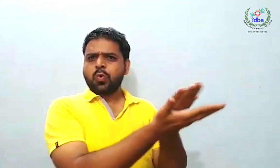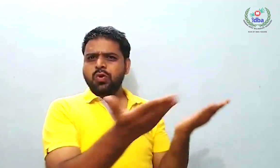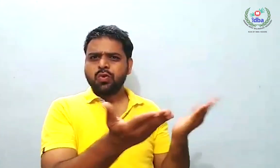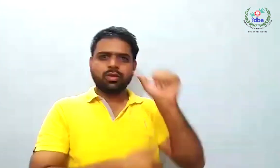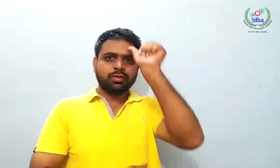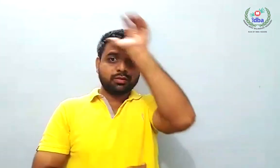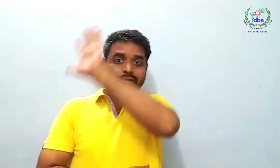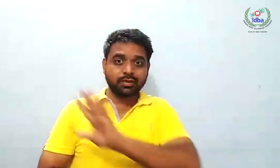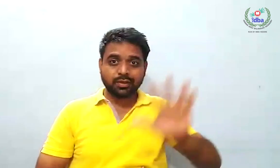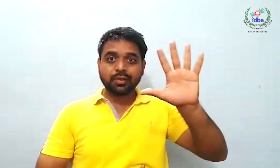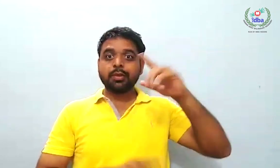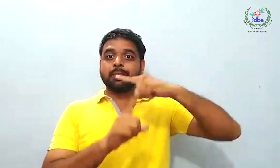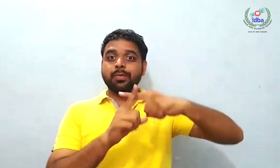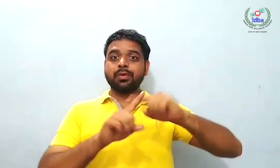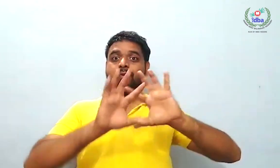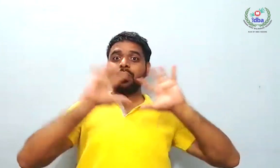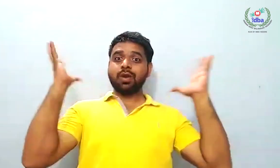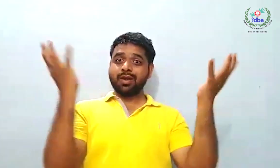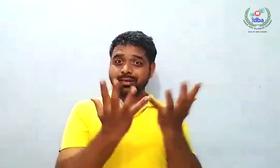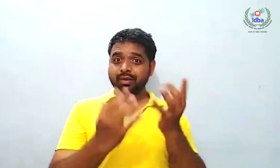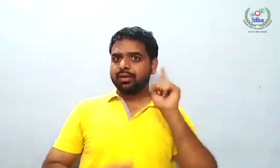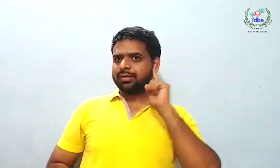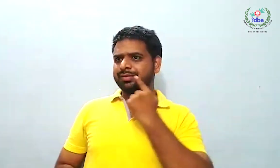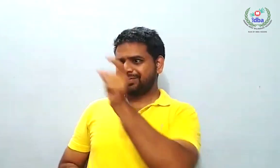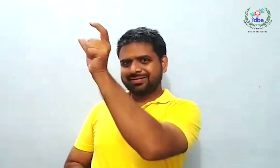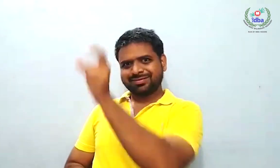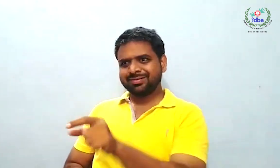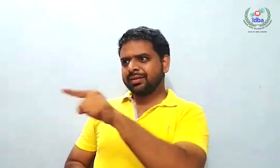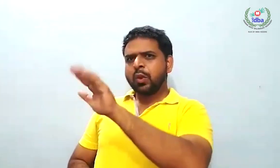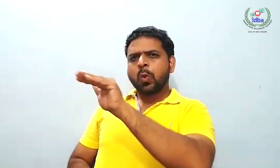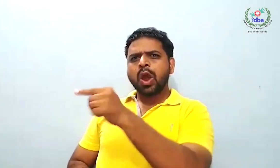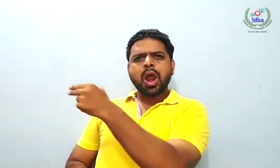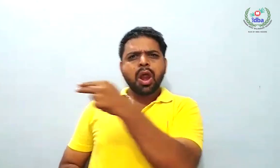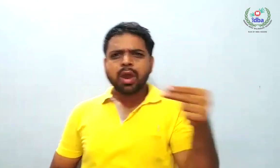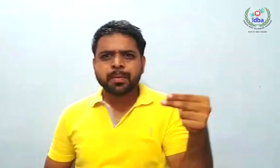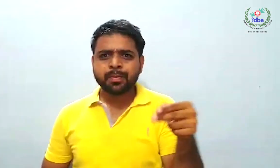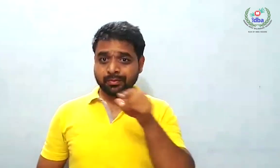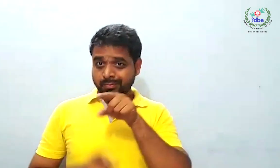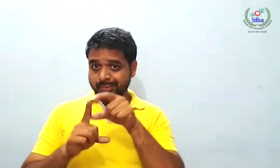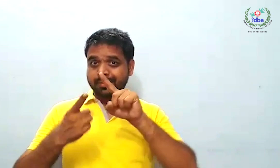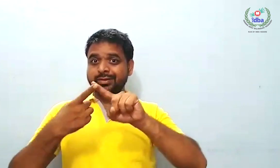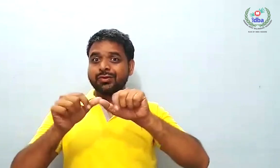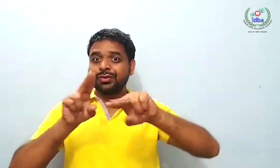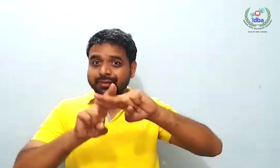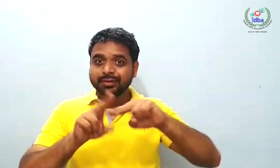बोलने वाले व्यक्ति, भारत में या भारत के बाहर भी कई देशों में बधिरों को किस नाम से बुलाते हैं, वो है डेफ एंड